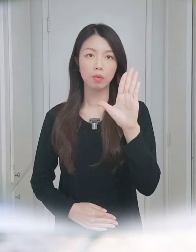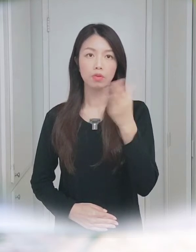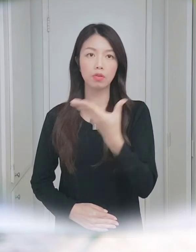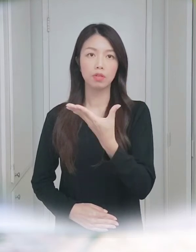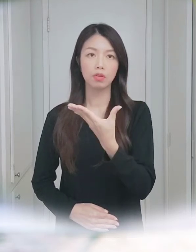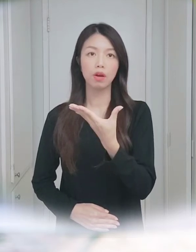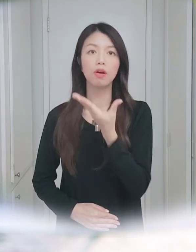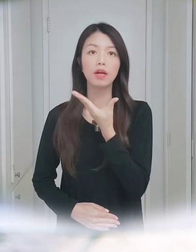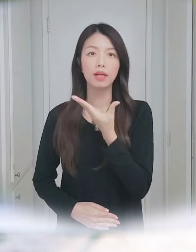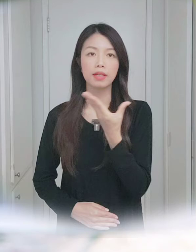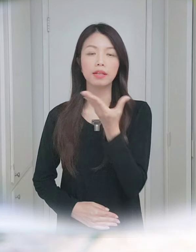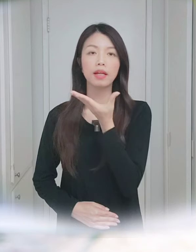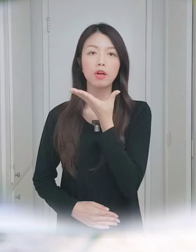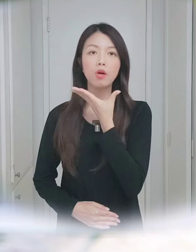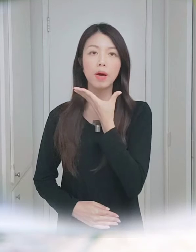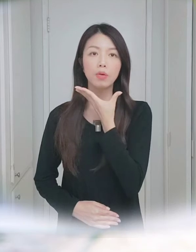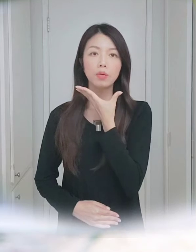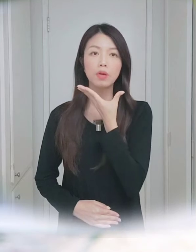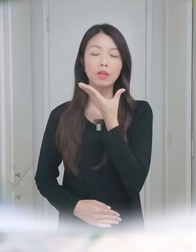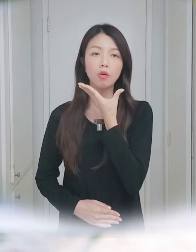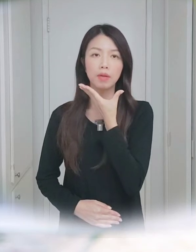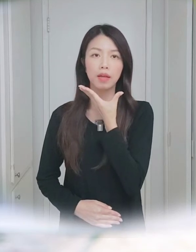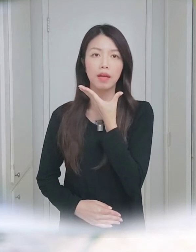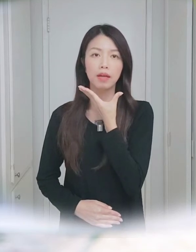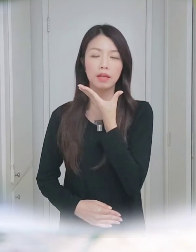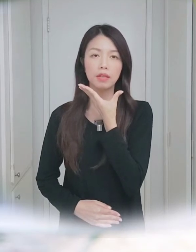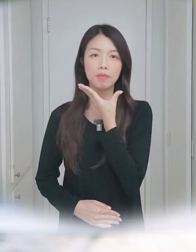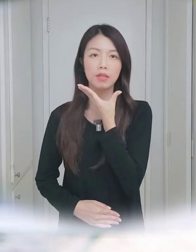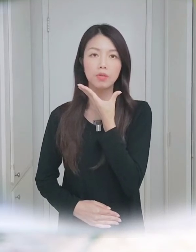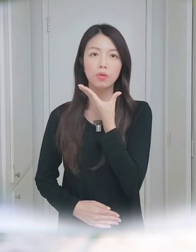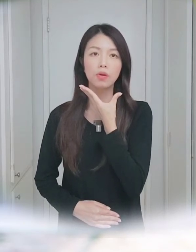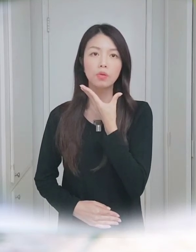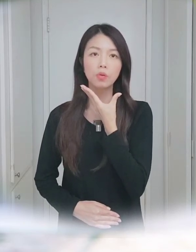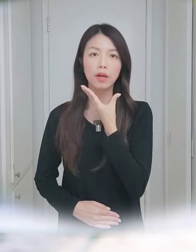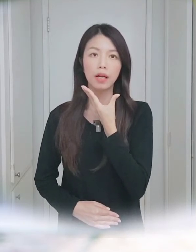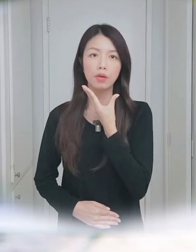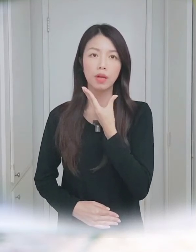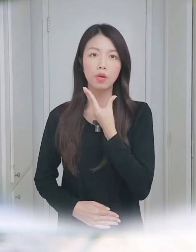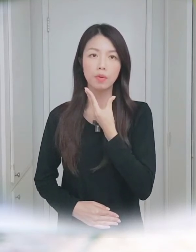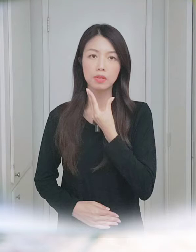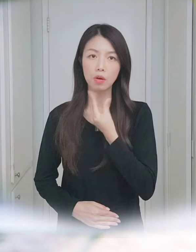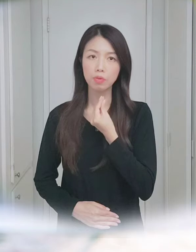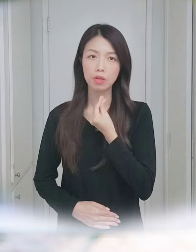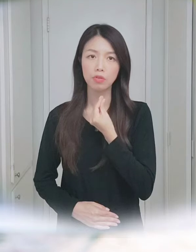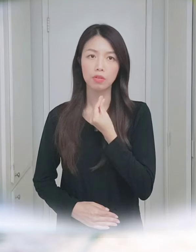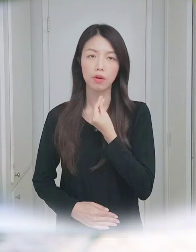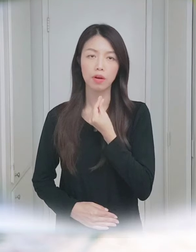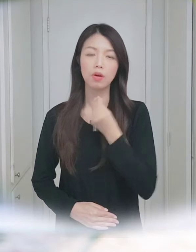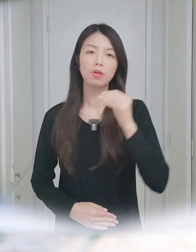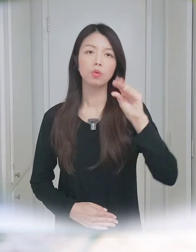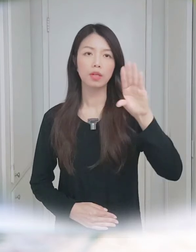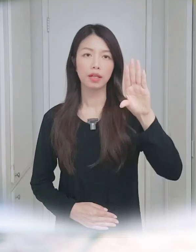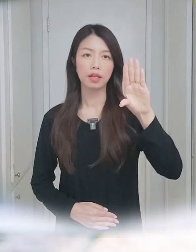손을 이렇게 붙여주시고요. 이 상태에서 바로 턱 밑에 이쯤 대시고 손을 아래로 내려오면서 붙여주시는